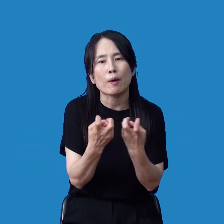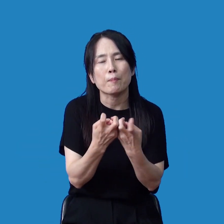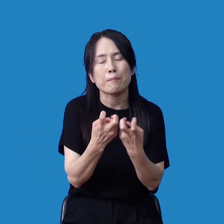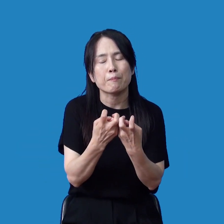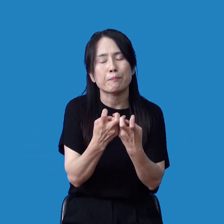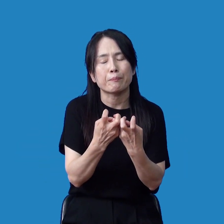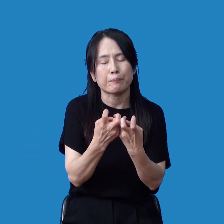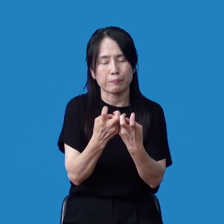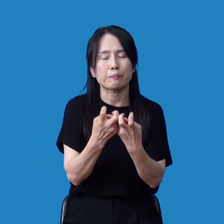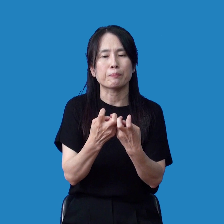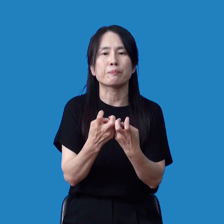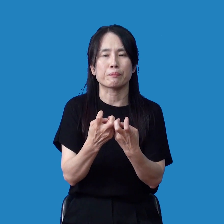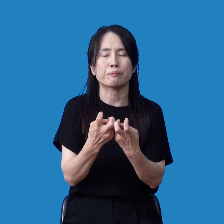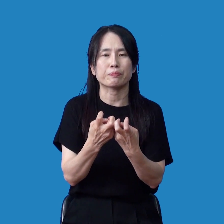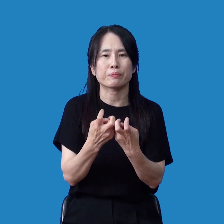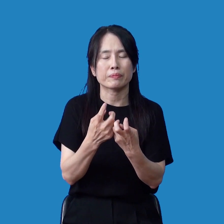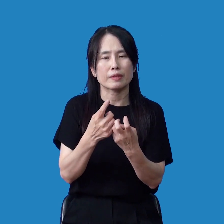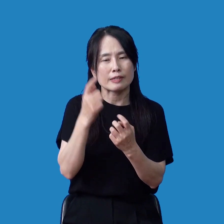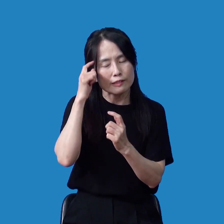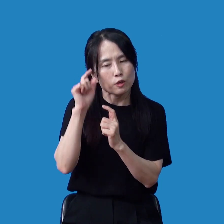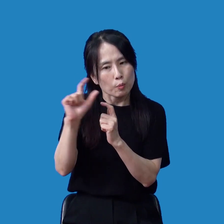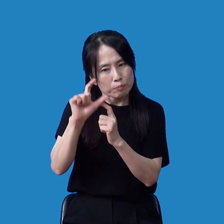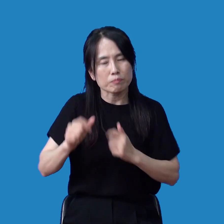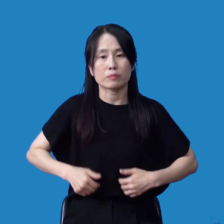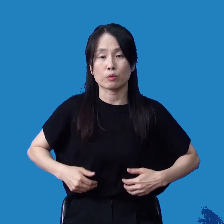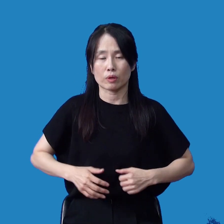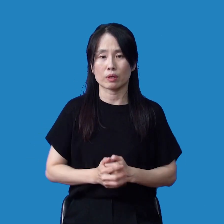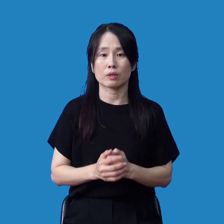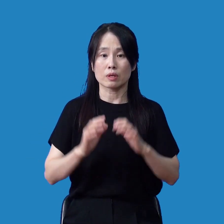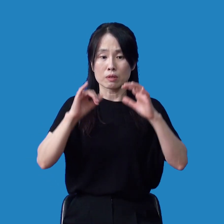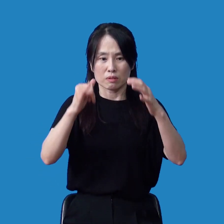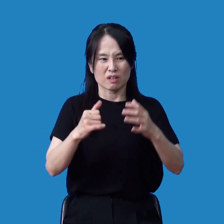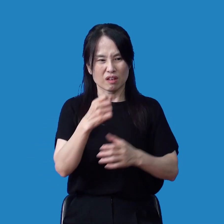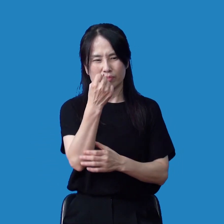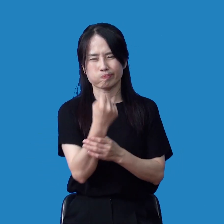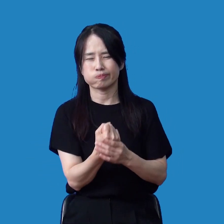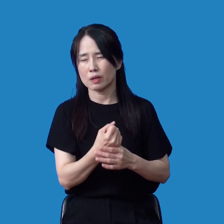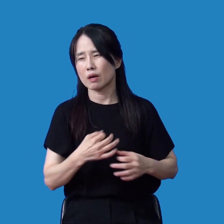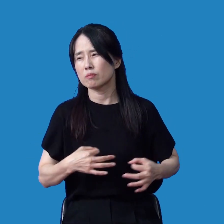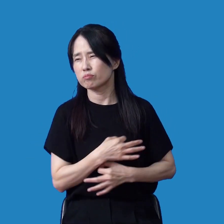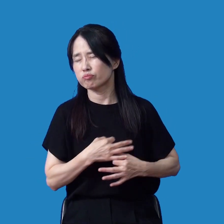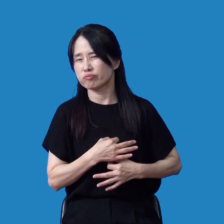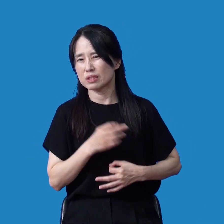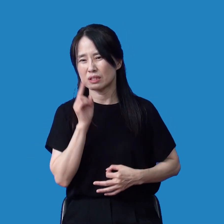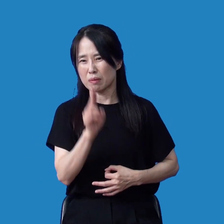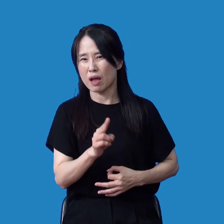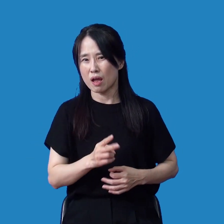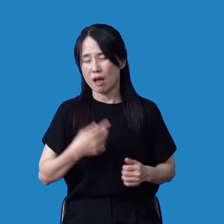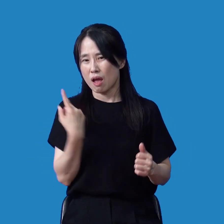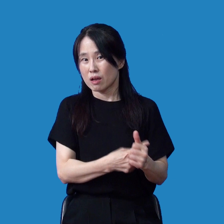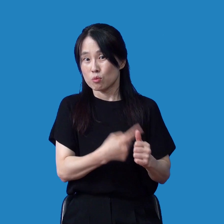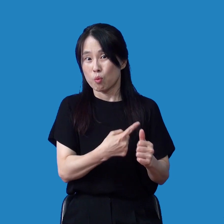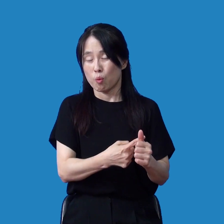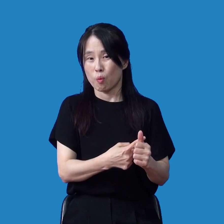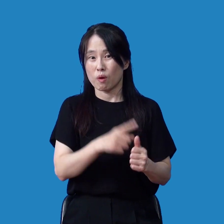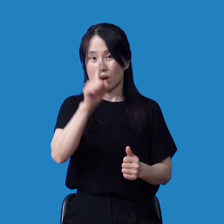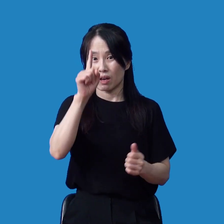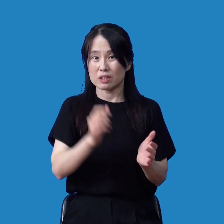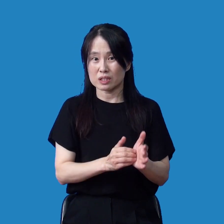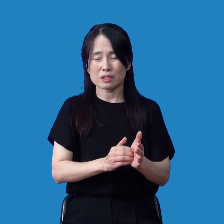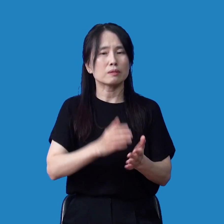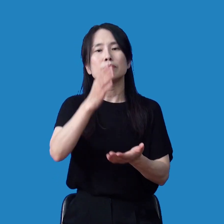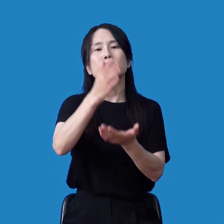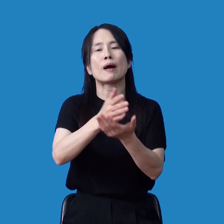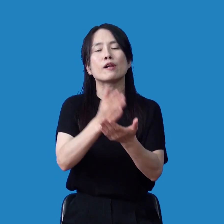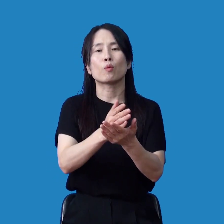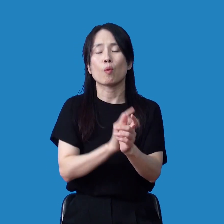있어야 됩니다. 밤낮 세상 썩었다, 세상 부패했다 그렇게 욕만 하고 있지 말고 한 걸음